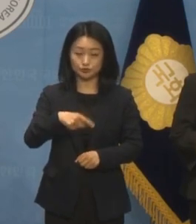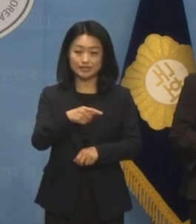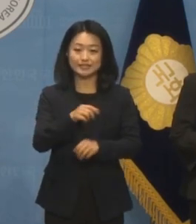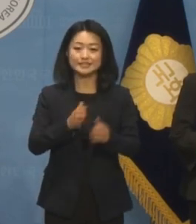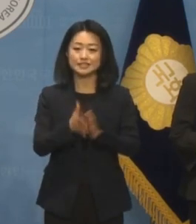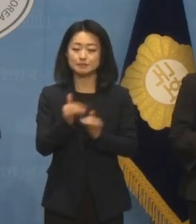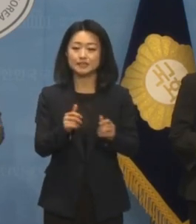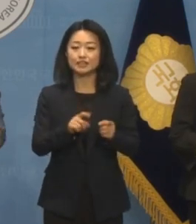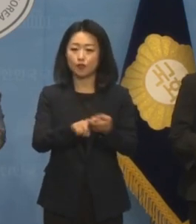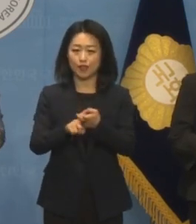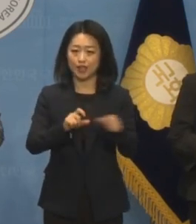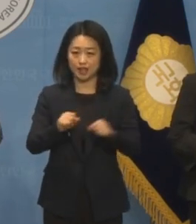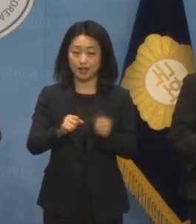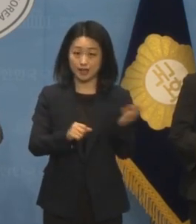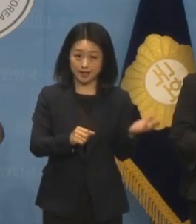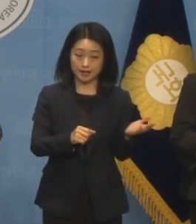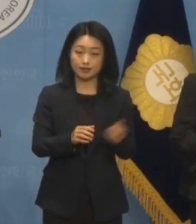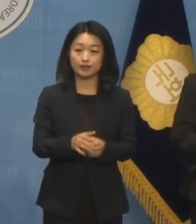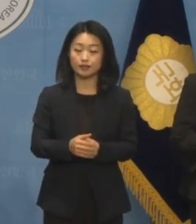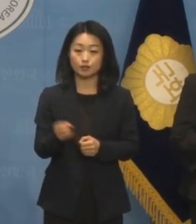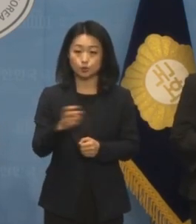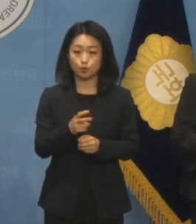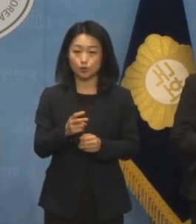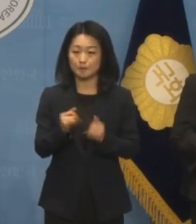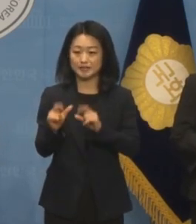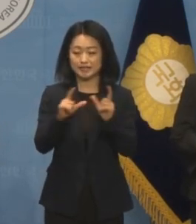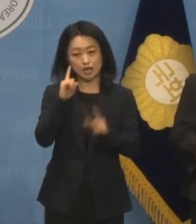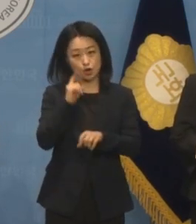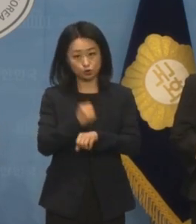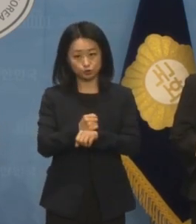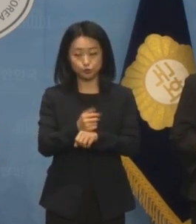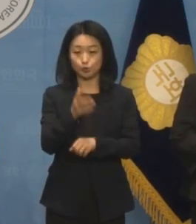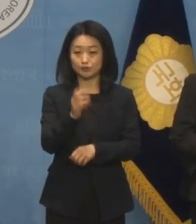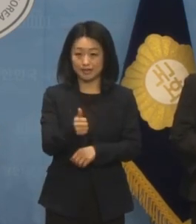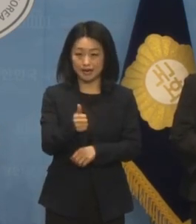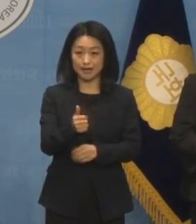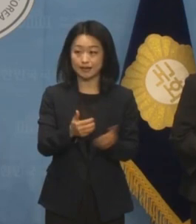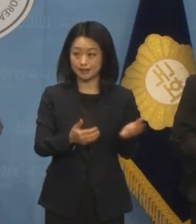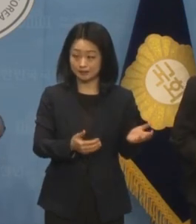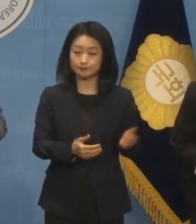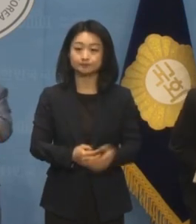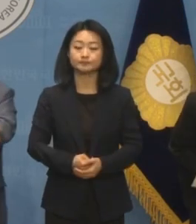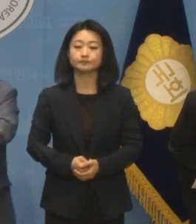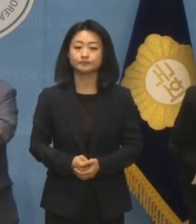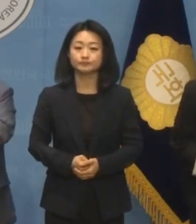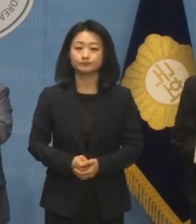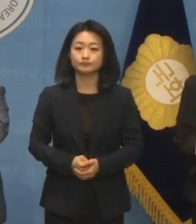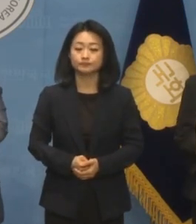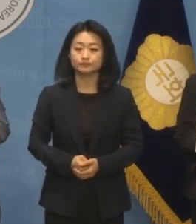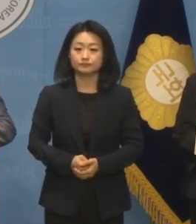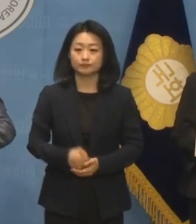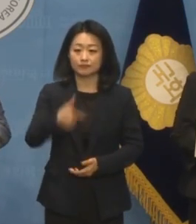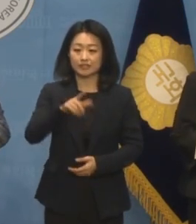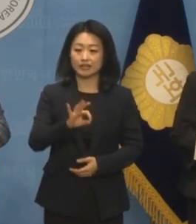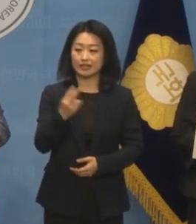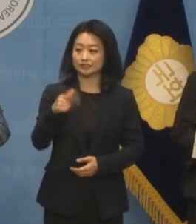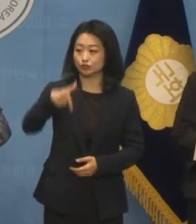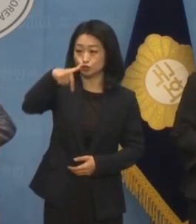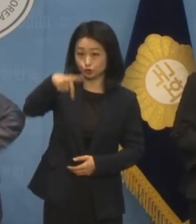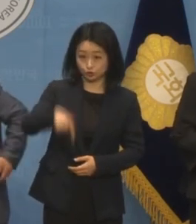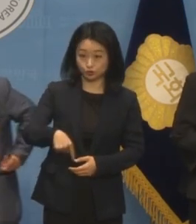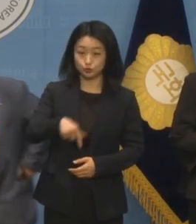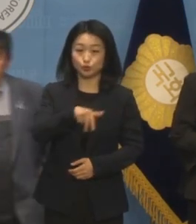오셨습니다. 민생경제연구소 공동소장 그리고 전 청와대 부대변인 임세현 선생님 모셨습니다. 먼저 강득구님께서 여느